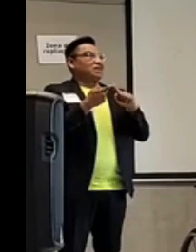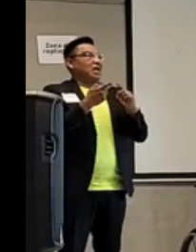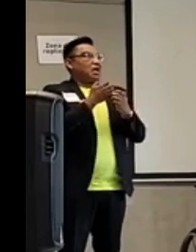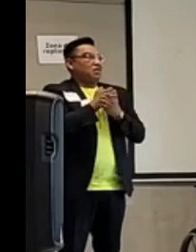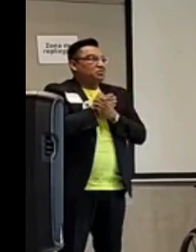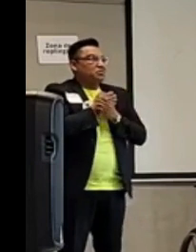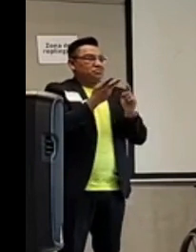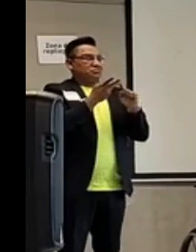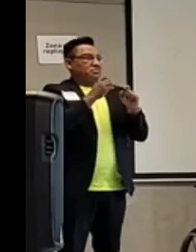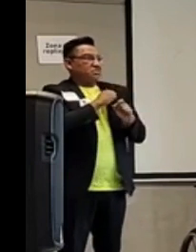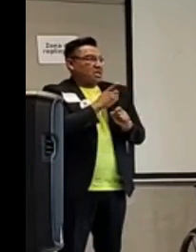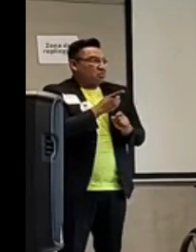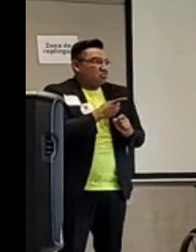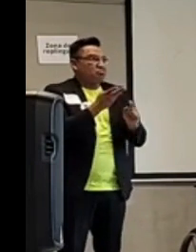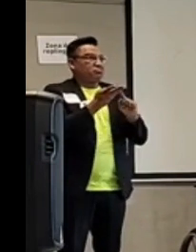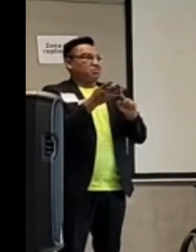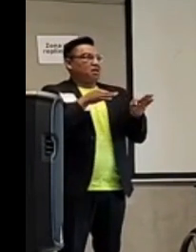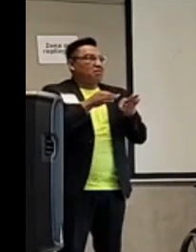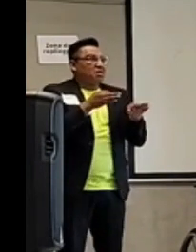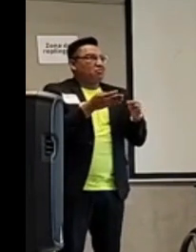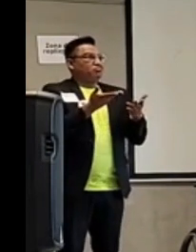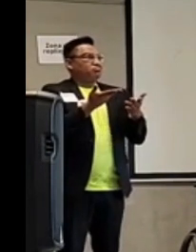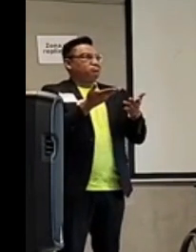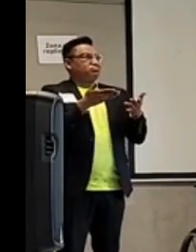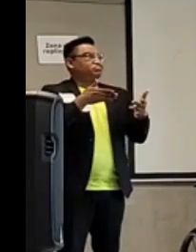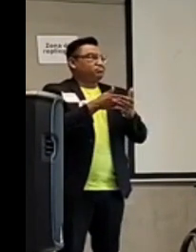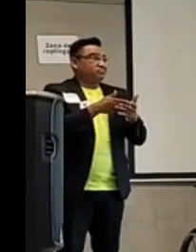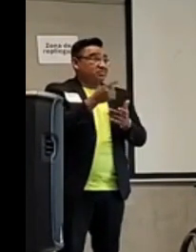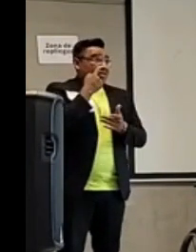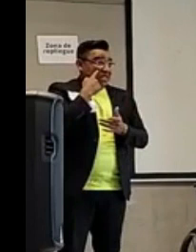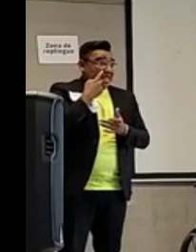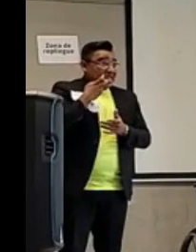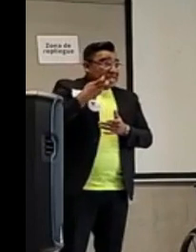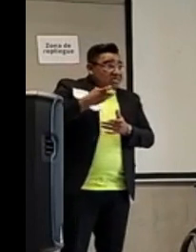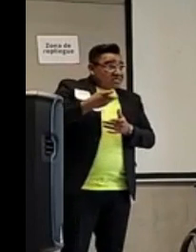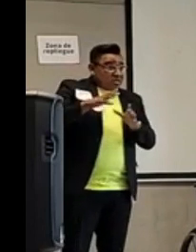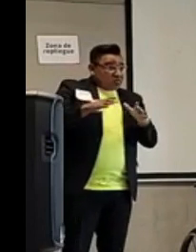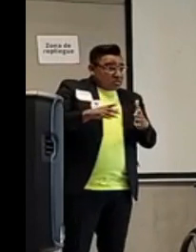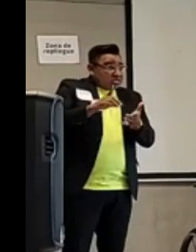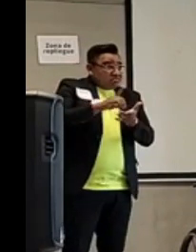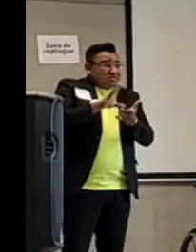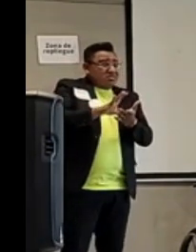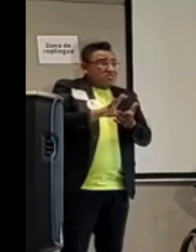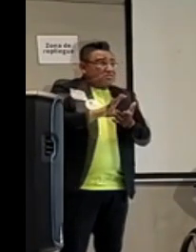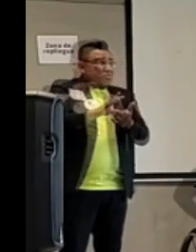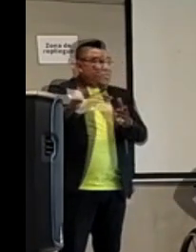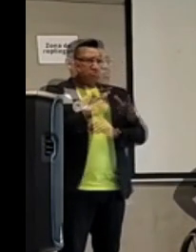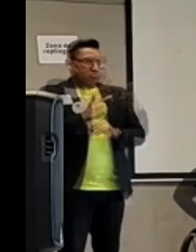obviamente tampoco al empleo somos el colectivo más precarizado el más pobre del planeta